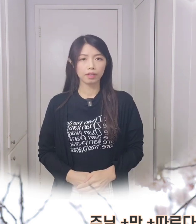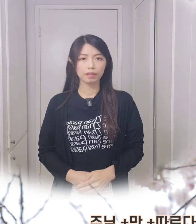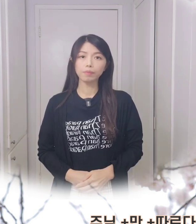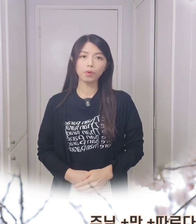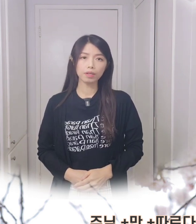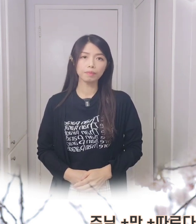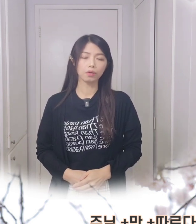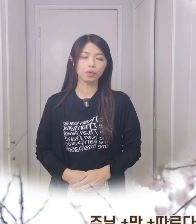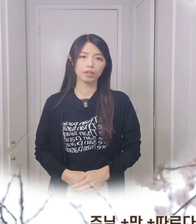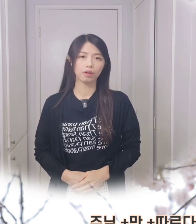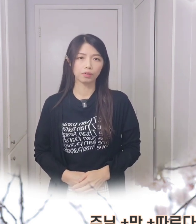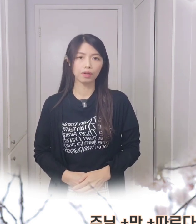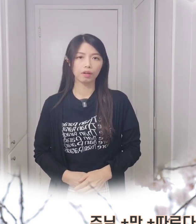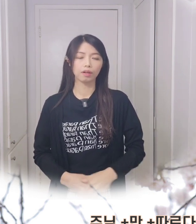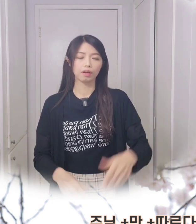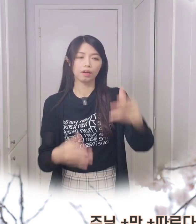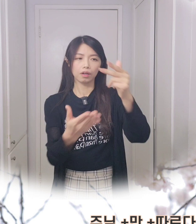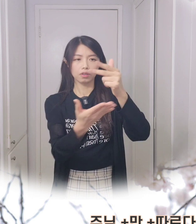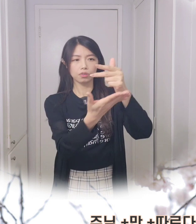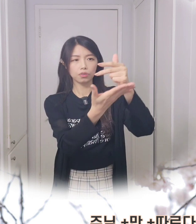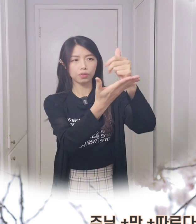네. 그거는 이렇게 참고하시면 되실 것 같고요.